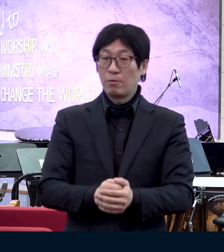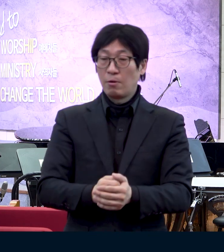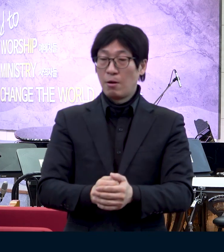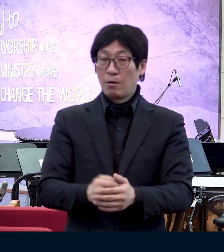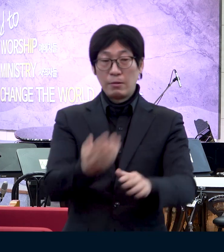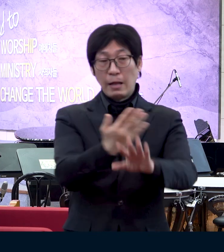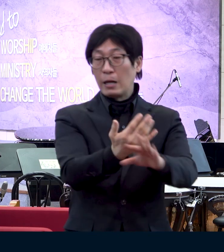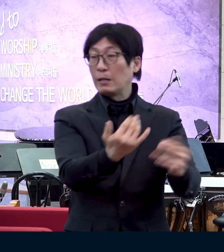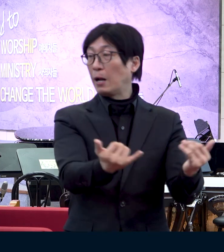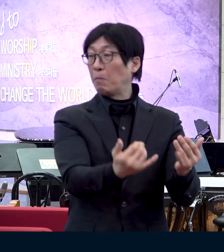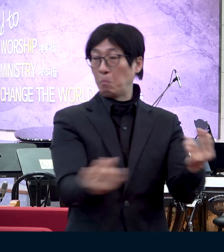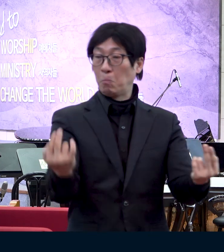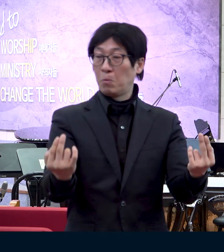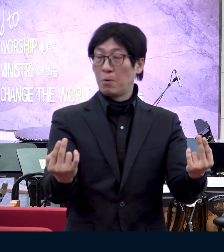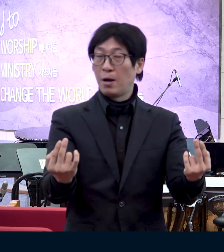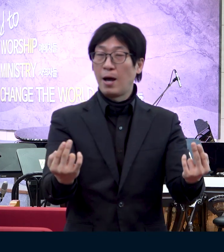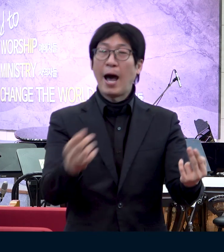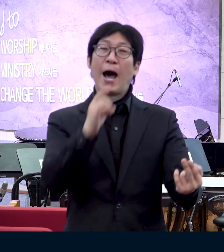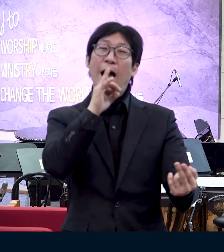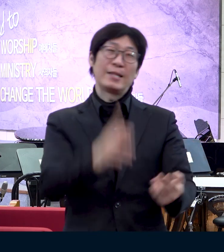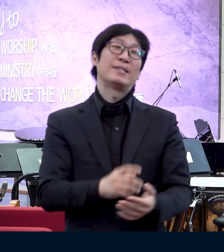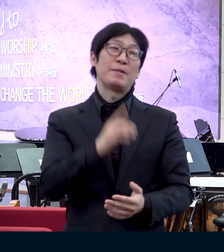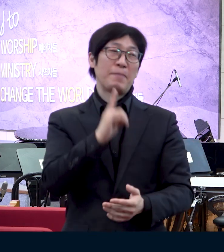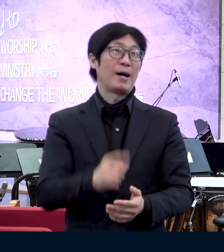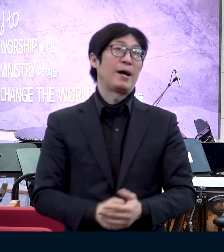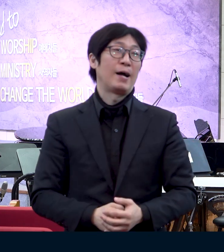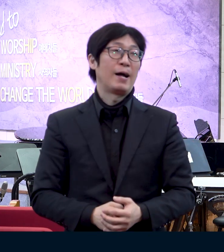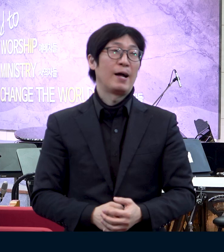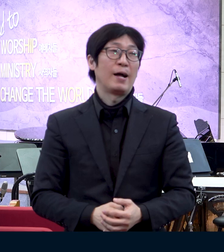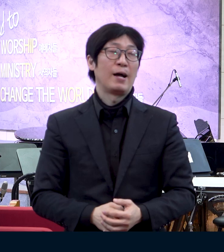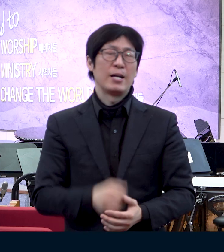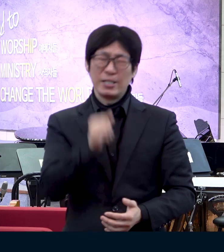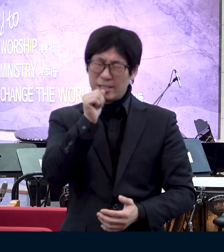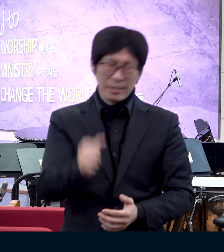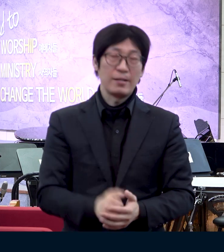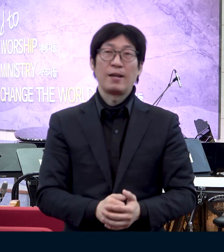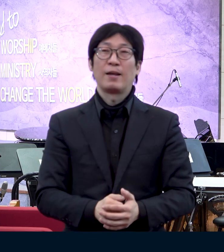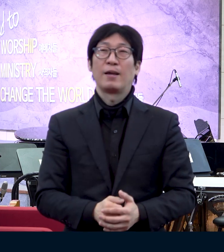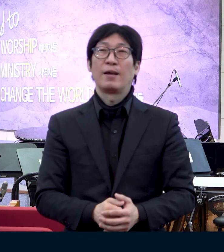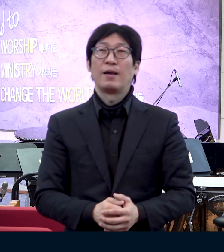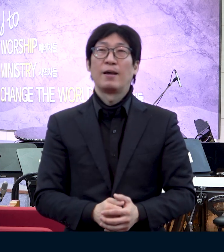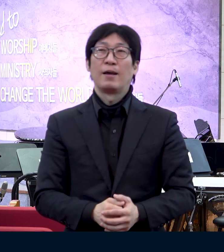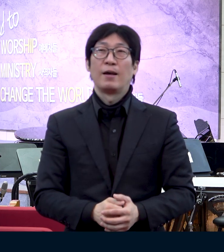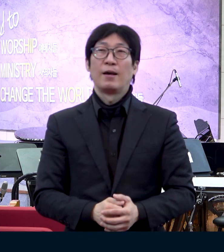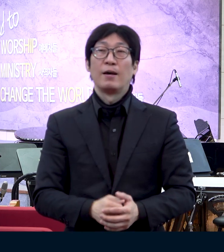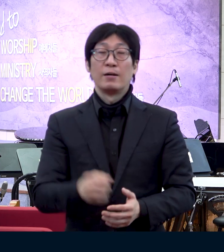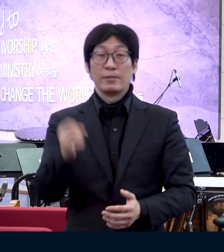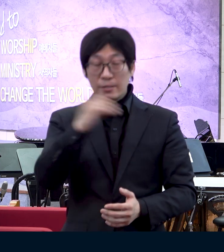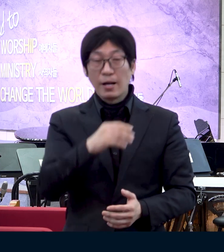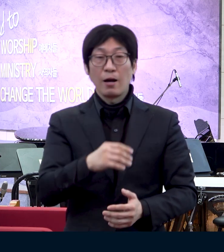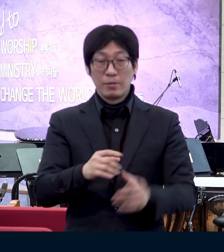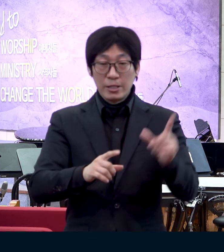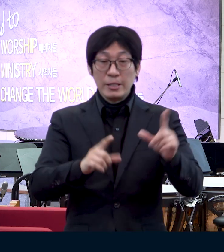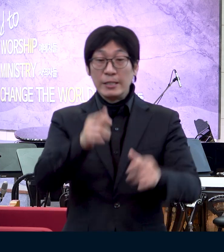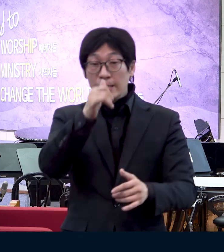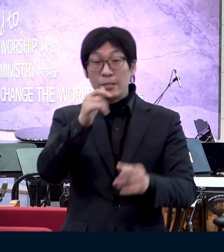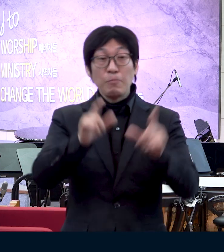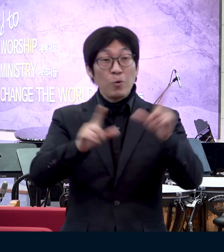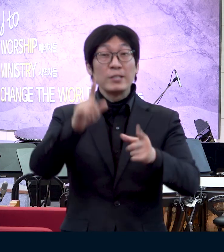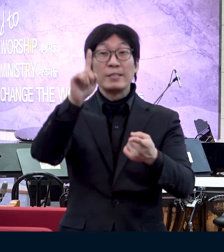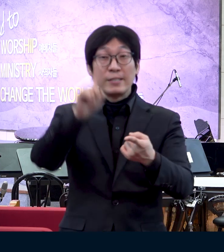그리고 다른 사람과 비교할 수 있는 것이 절대로 아닙니다. 절대로 아니에요. 그냥 믿음으로 받아야